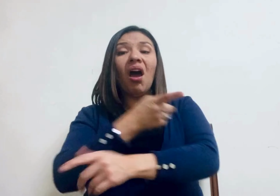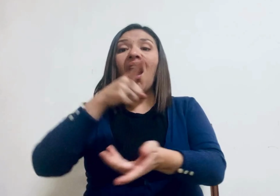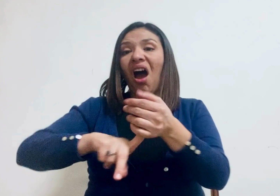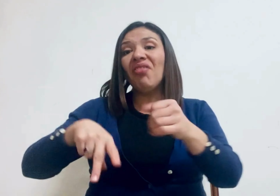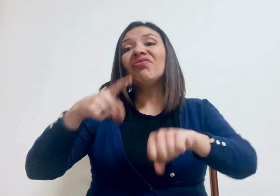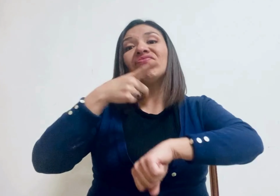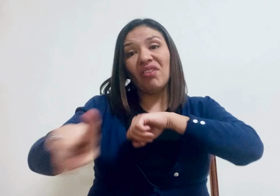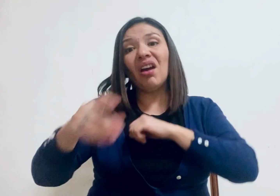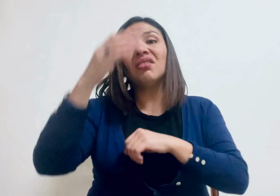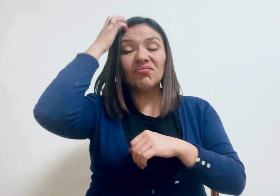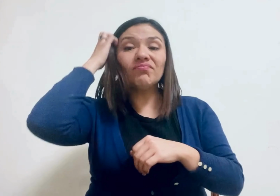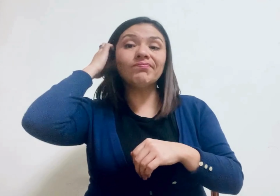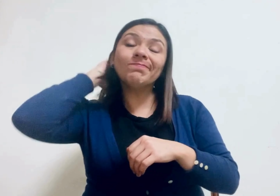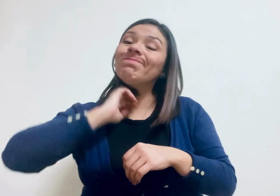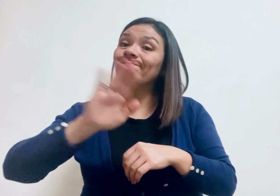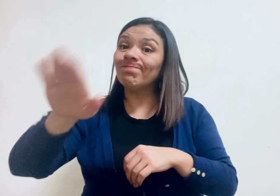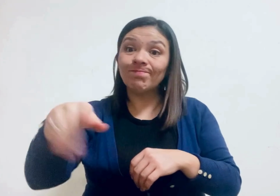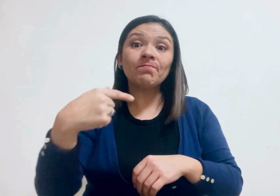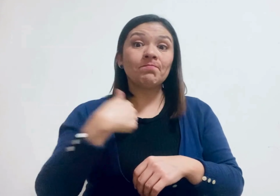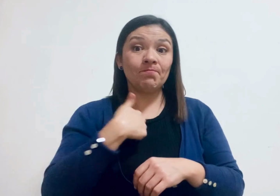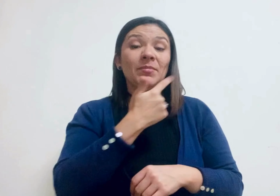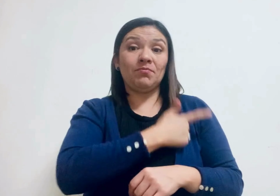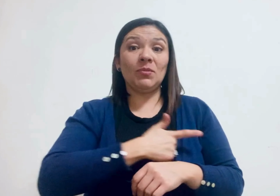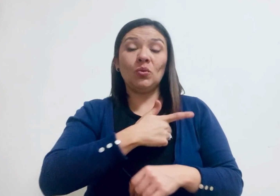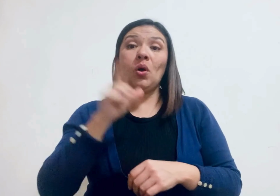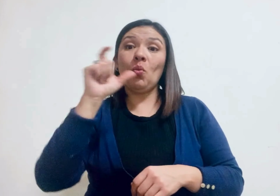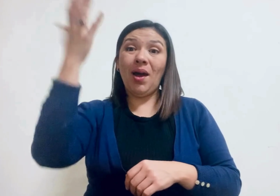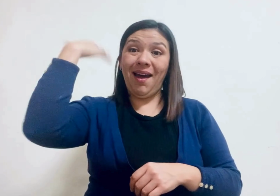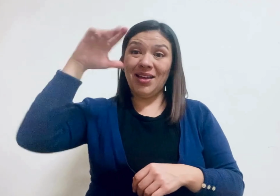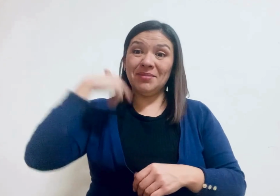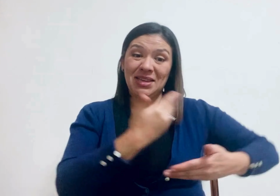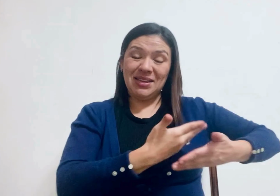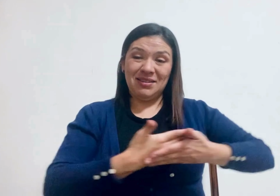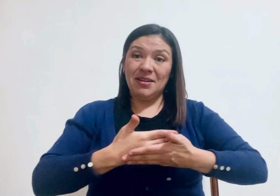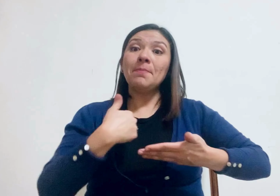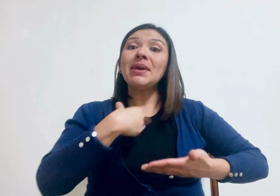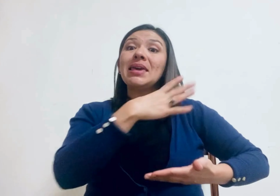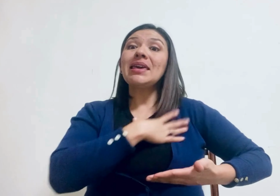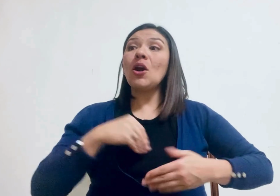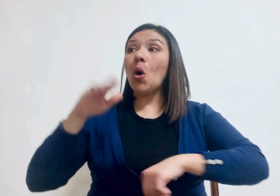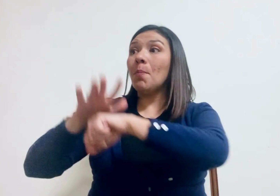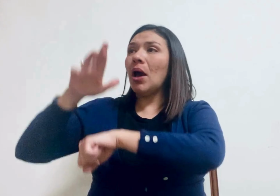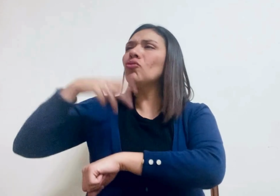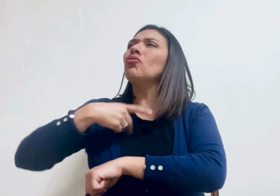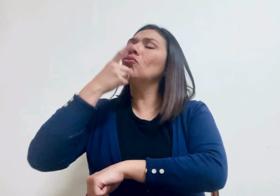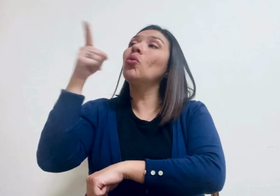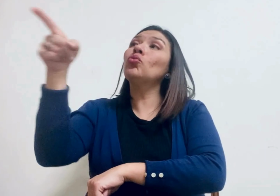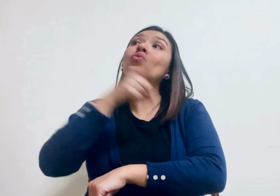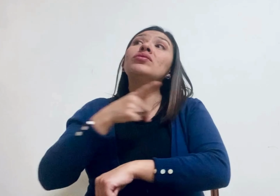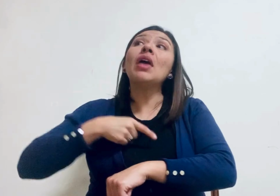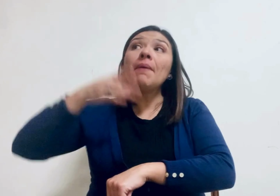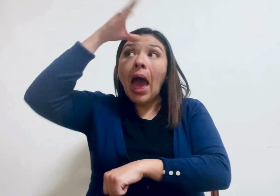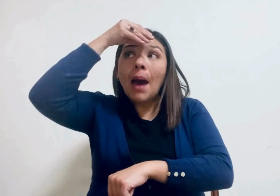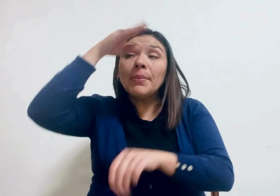que dañan la relación. Algo que a mí me funcionó y se los comparto es que le enseñé a mi hijo mayor a negociar con su hermanito,